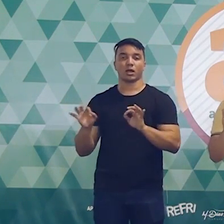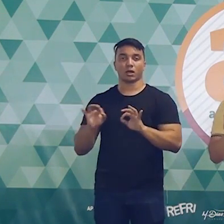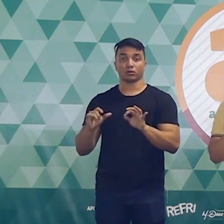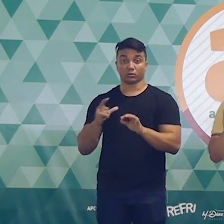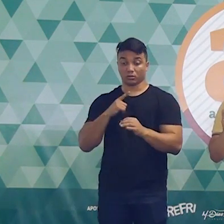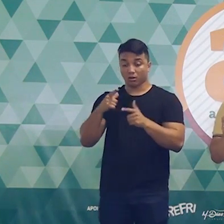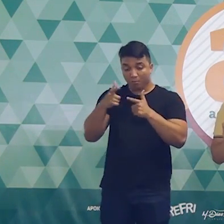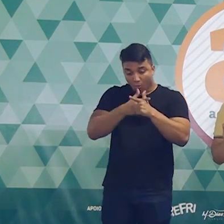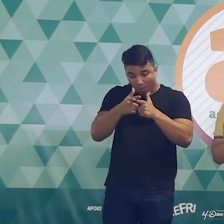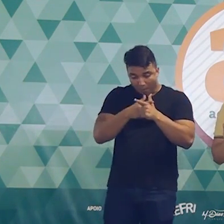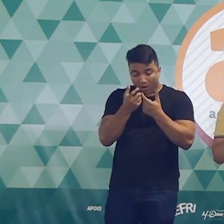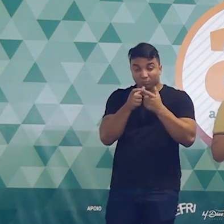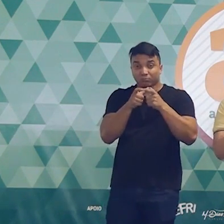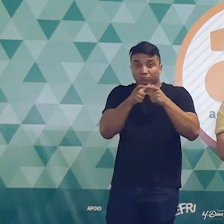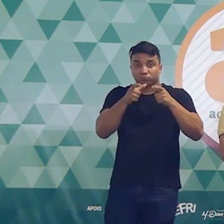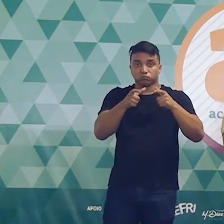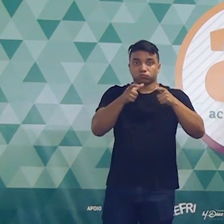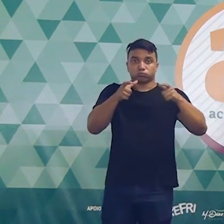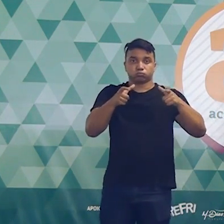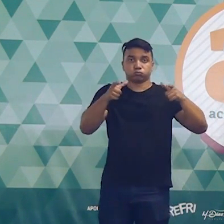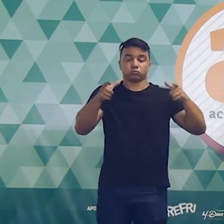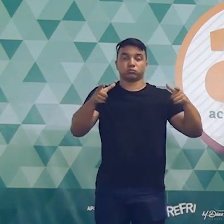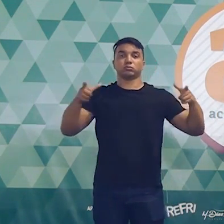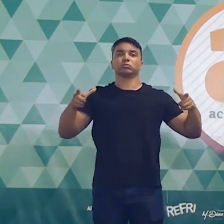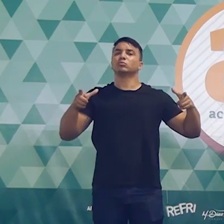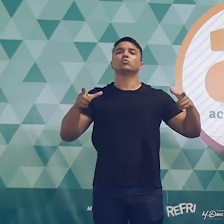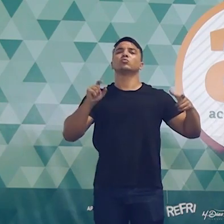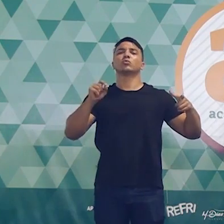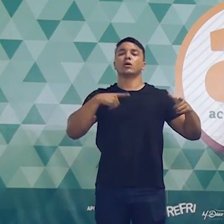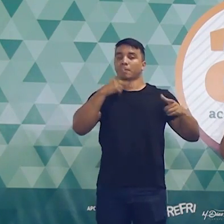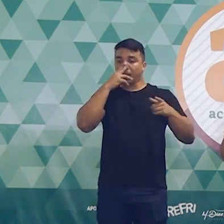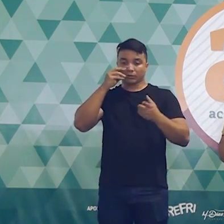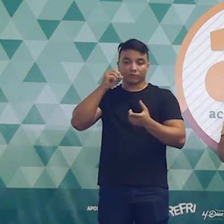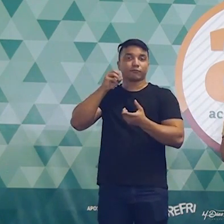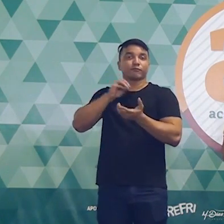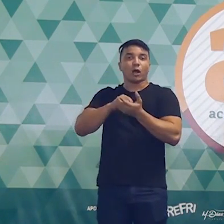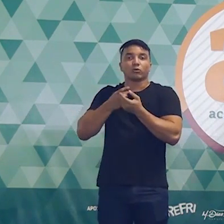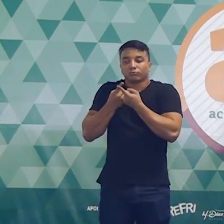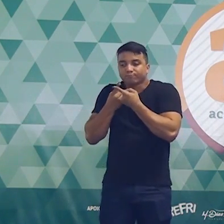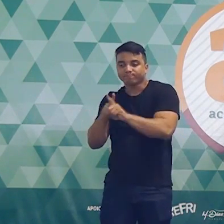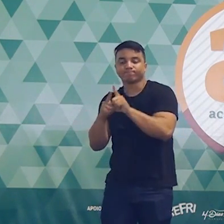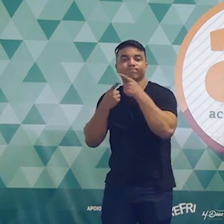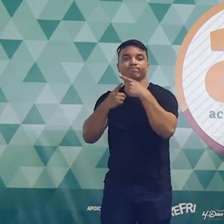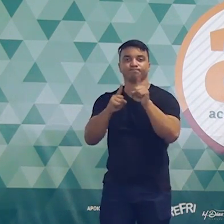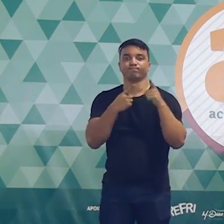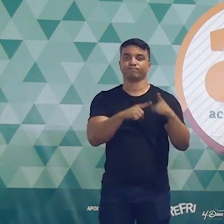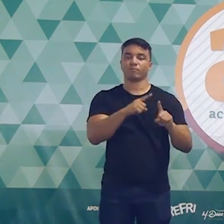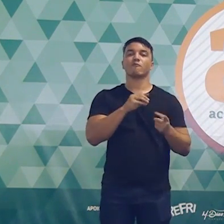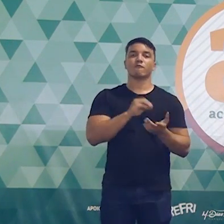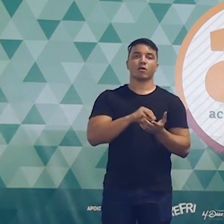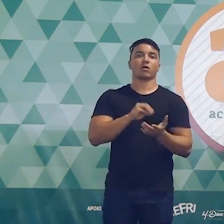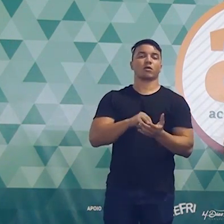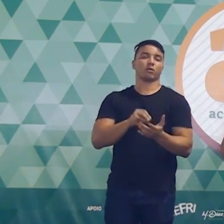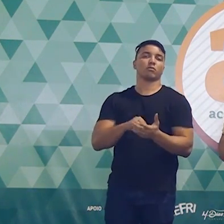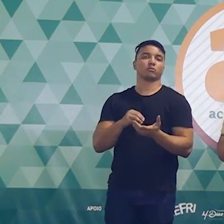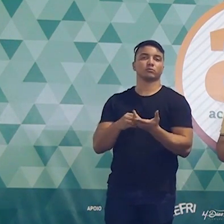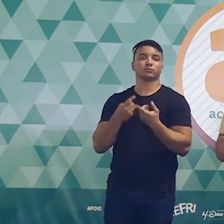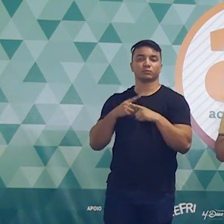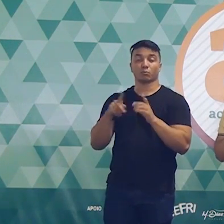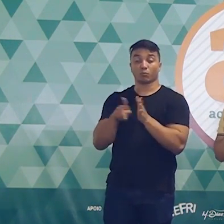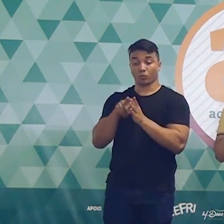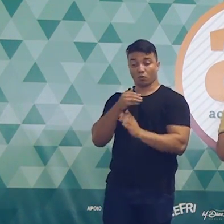Um problema não cresce, pessoal, sem que um combate governamental mais ostensivo deixe de